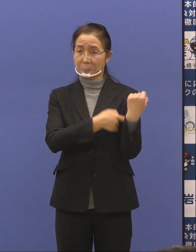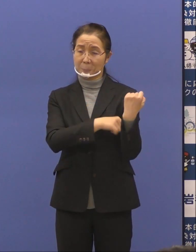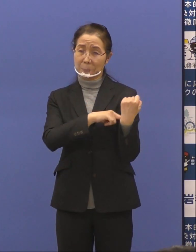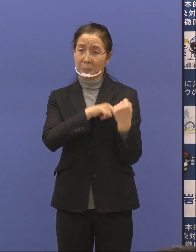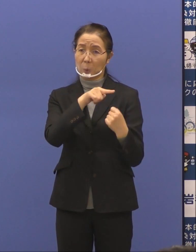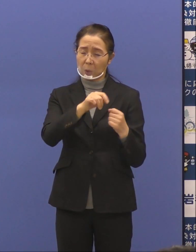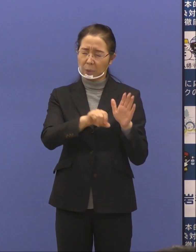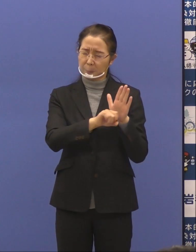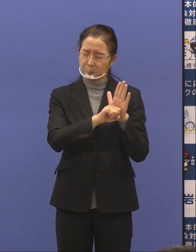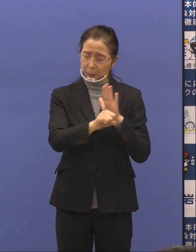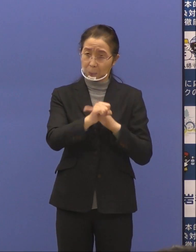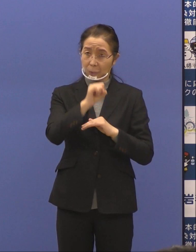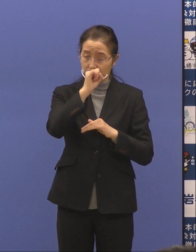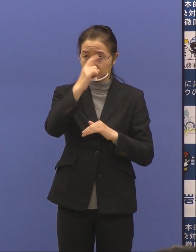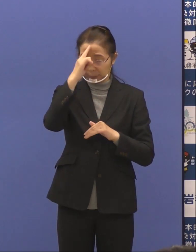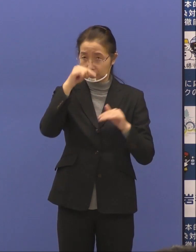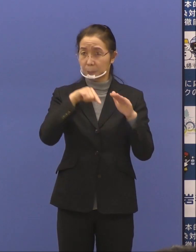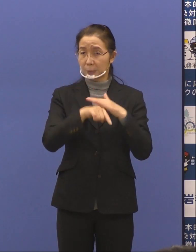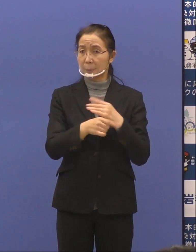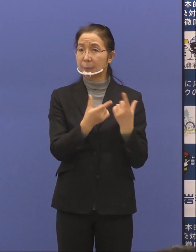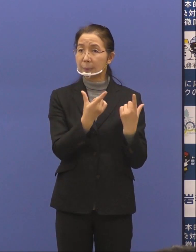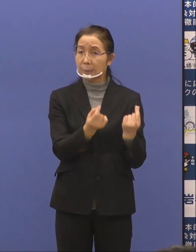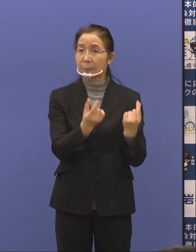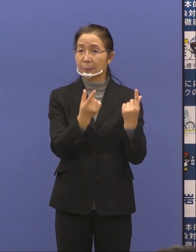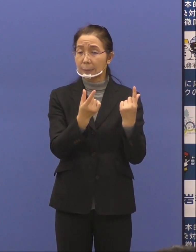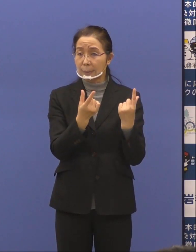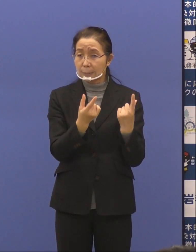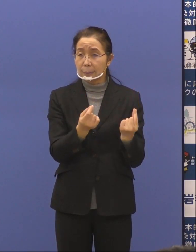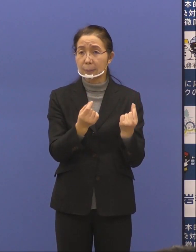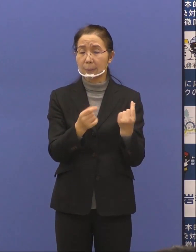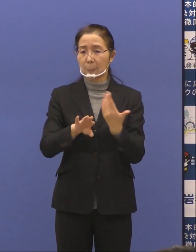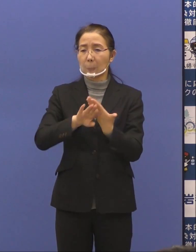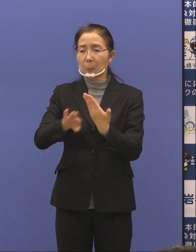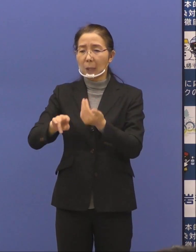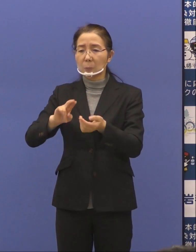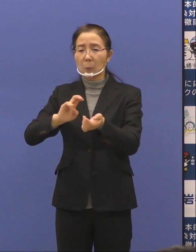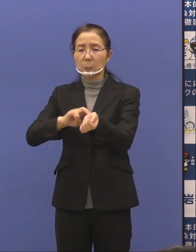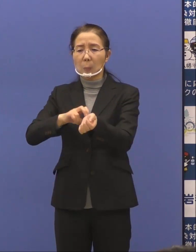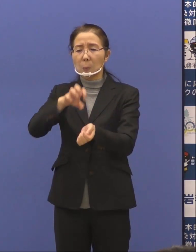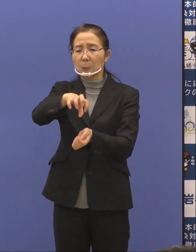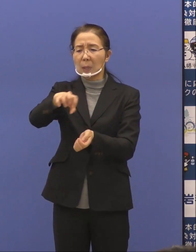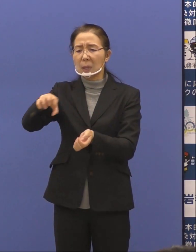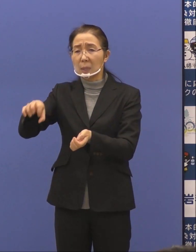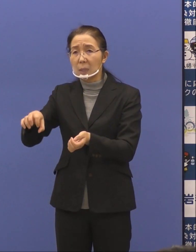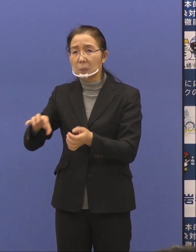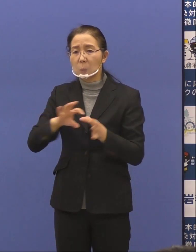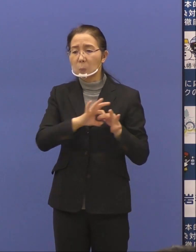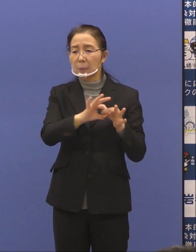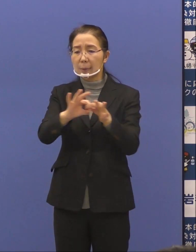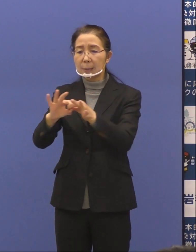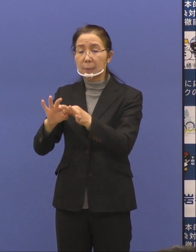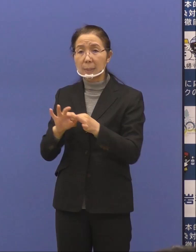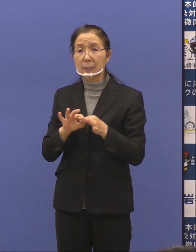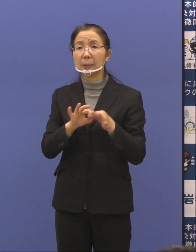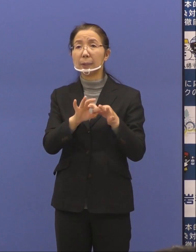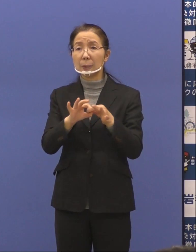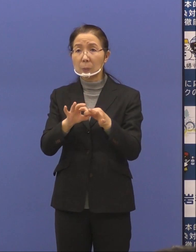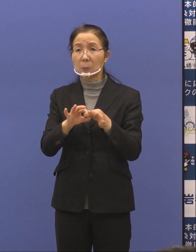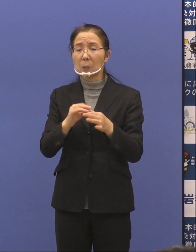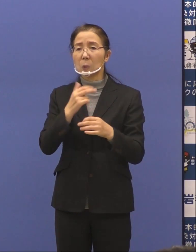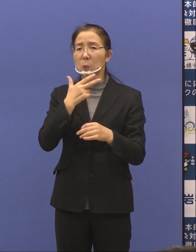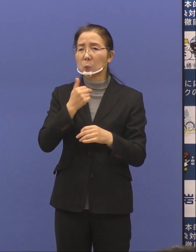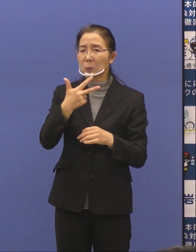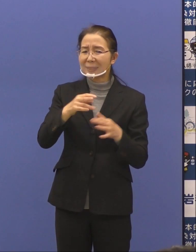をフルに生かしていただきながら、他の病院や診療所、いろんな医療関係、福